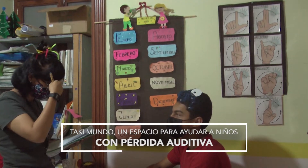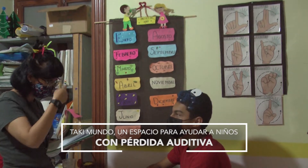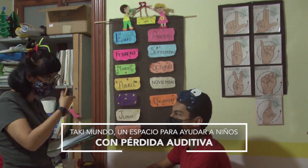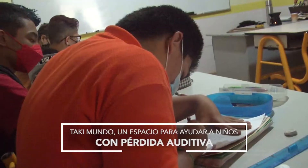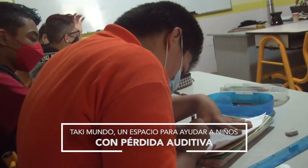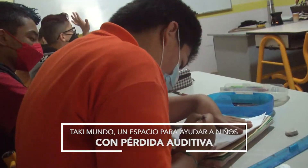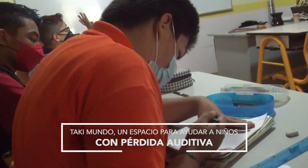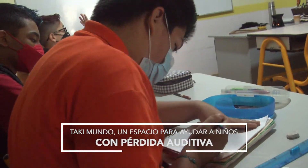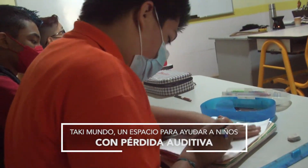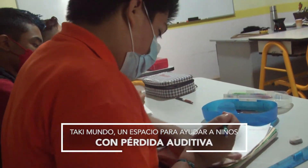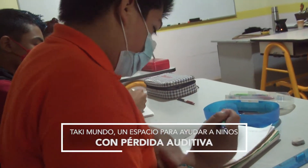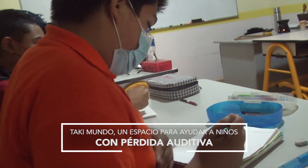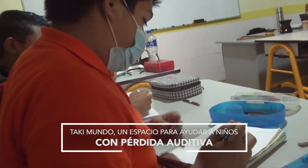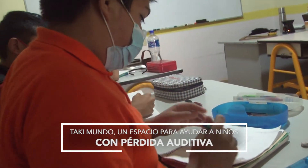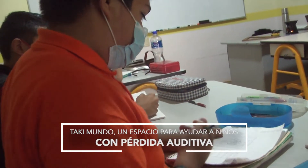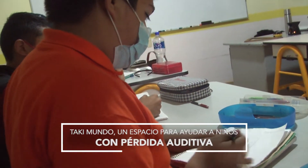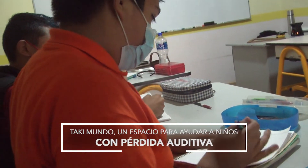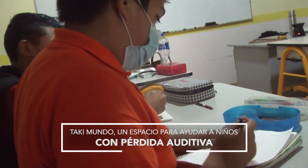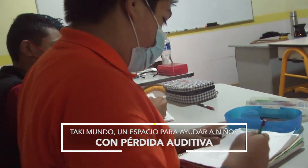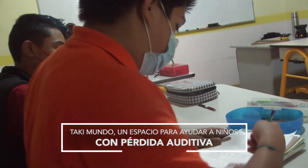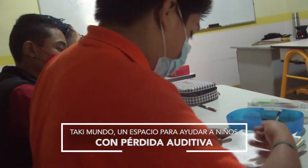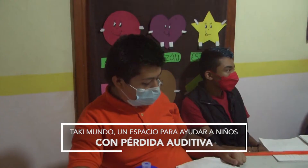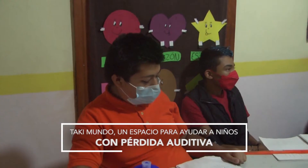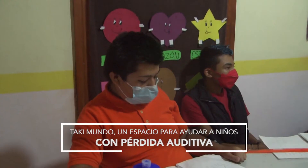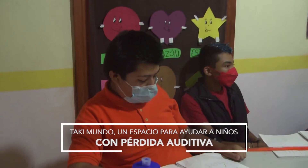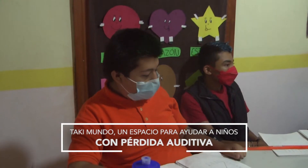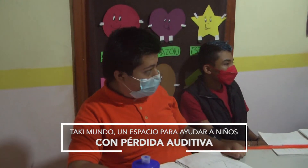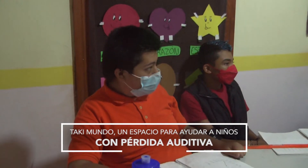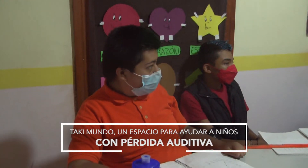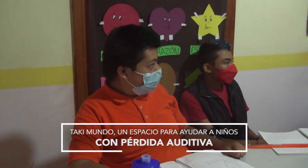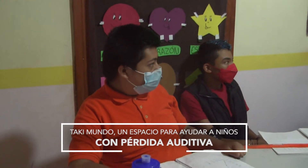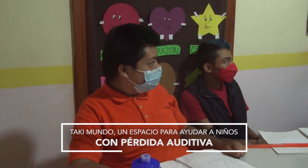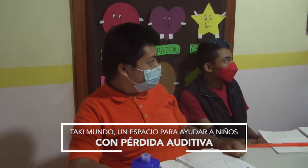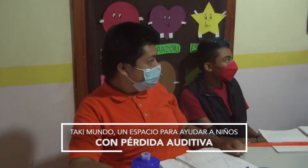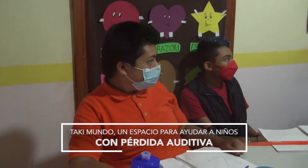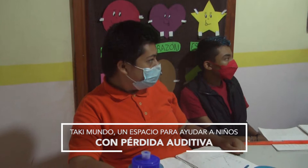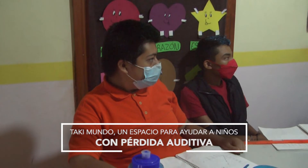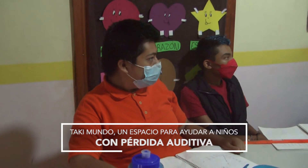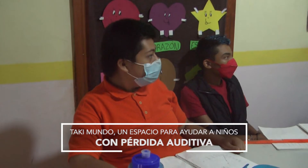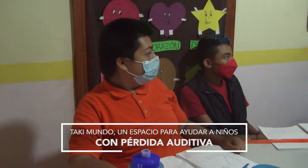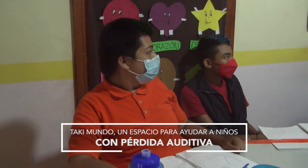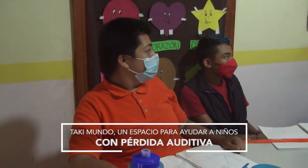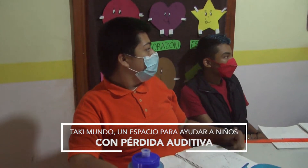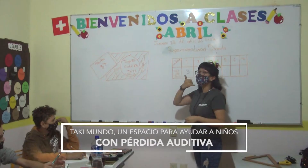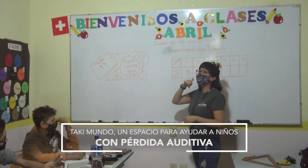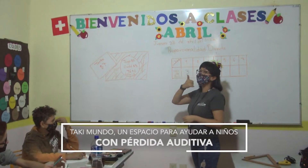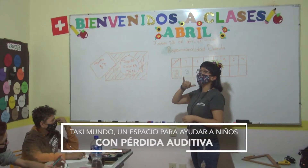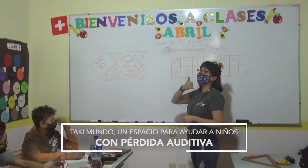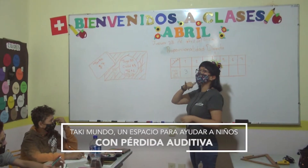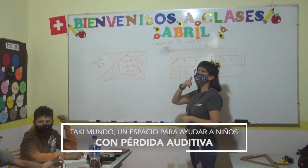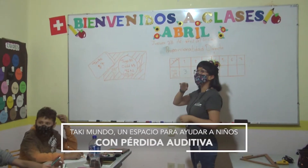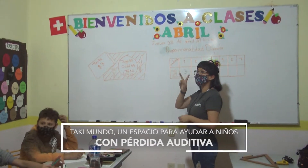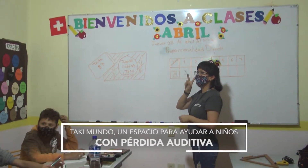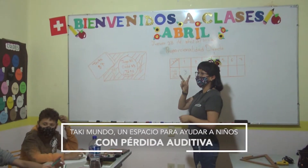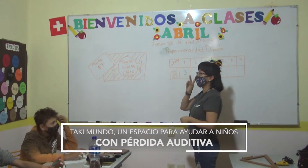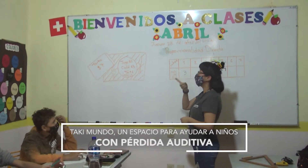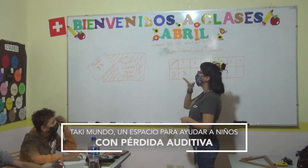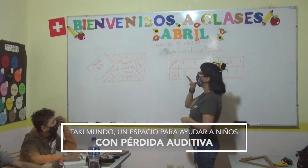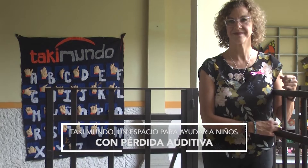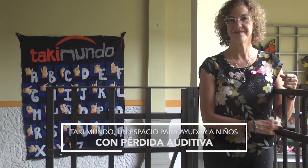En marzo pasado cumplieron 15 años de labor. Es una institución sin fines de lucro y recaudan recursos principalmente en Suiza, lugar de